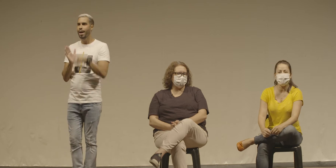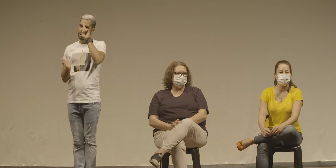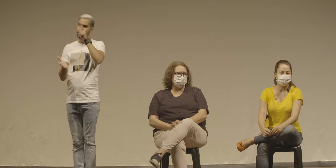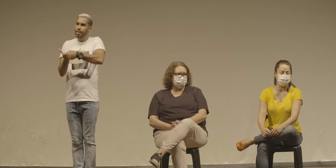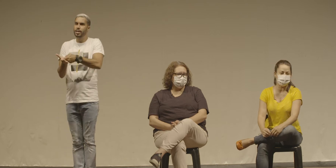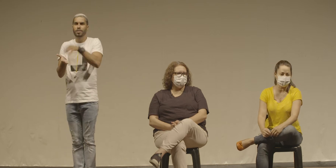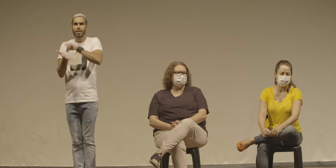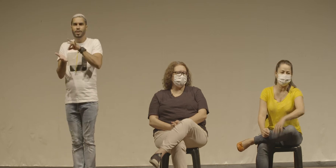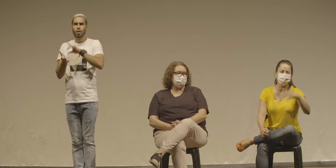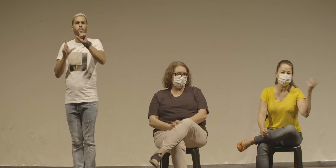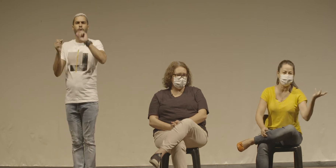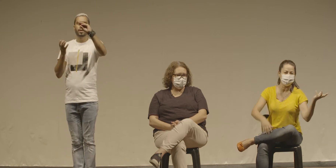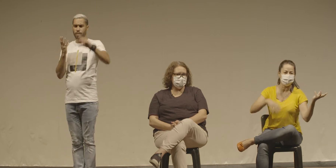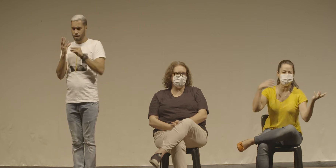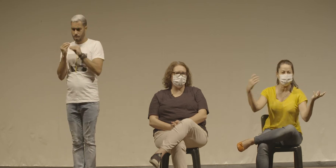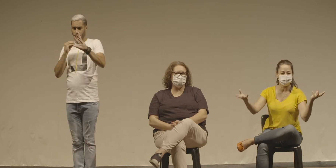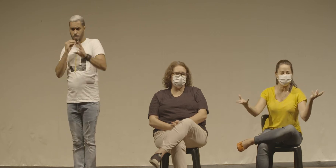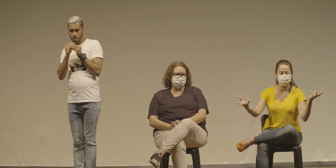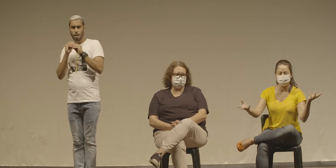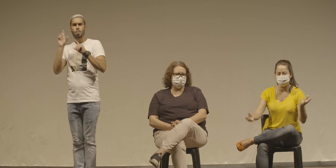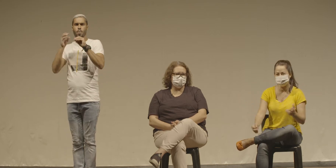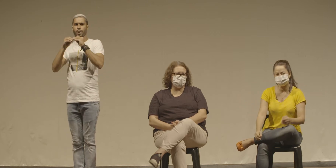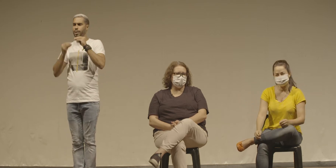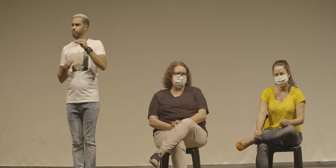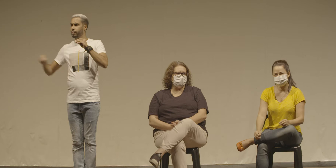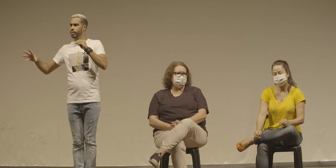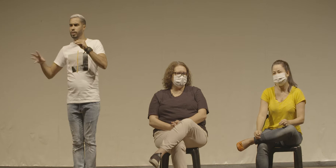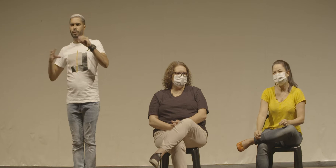que entra e o que sai, tanto do livro depois do que a gente filmou.